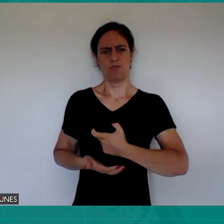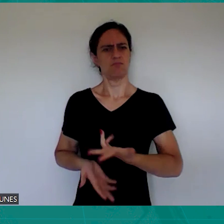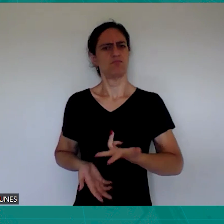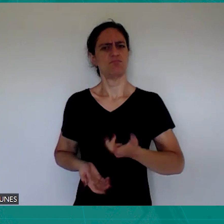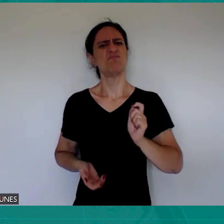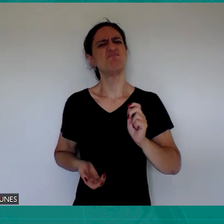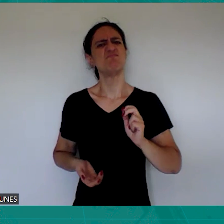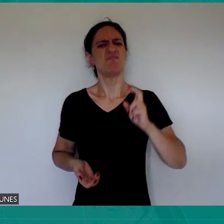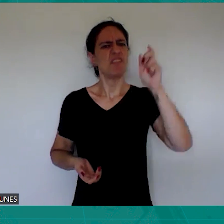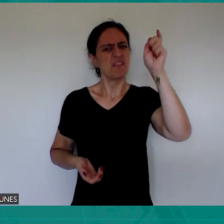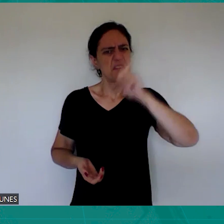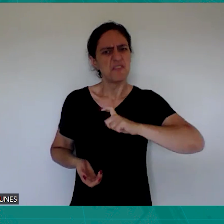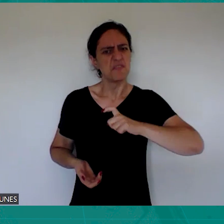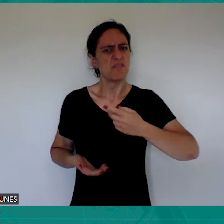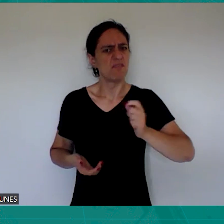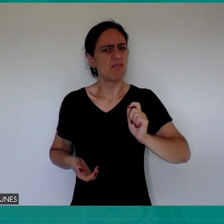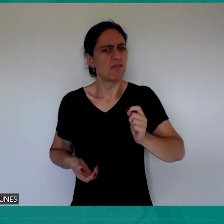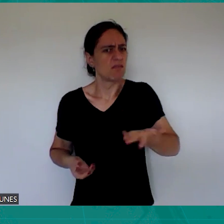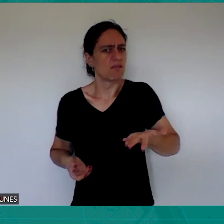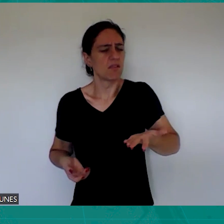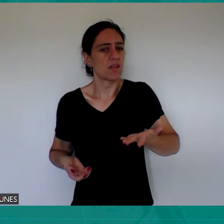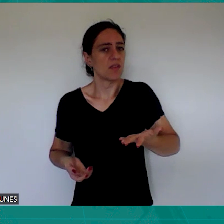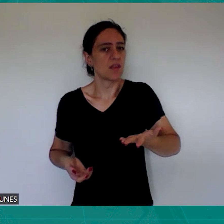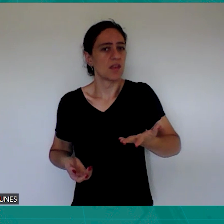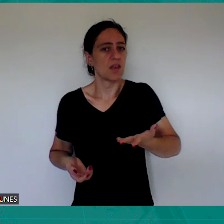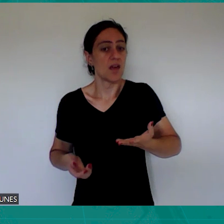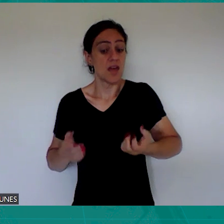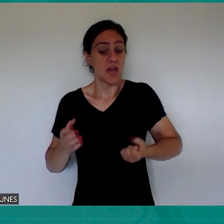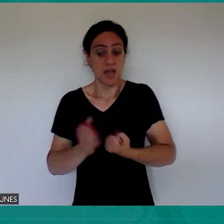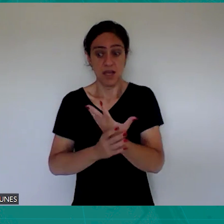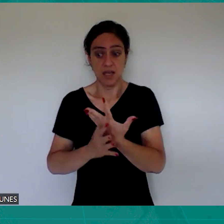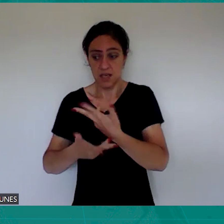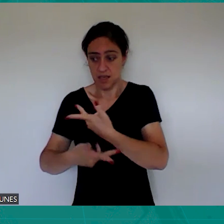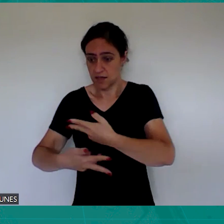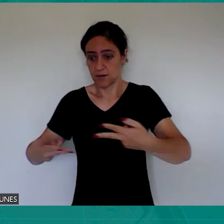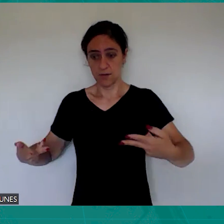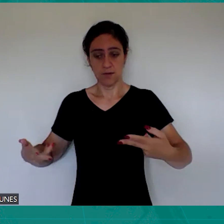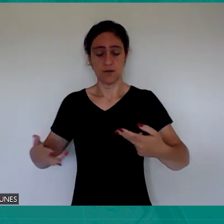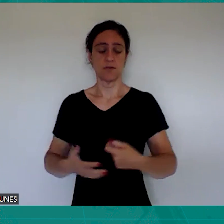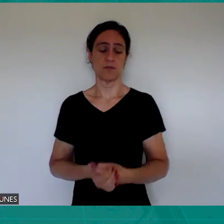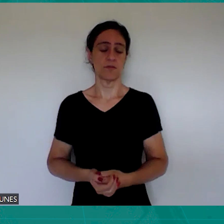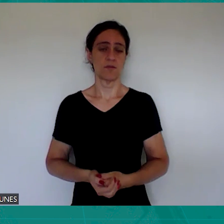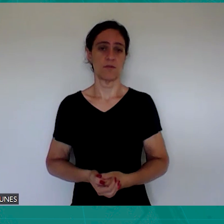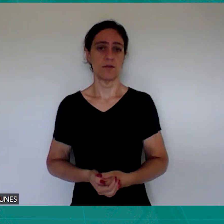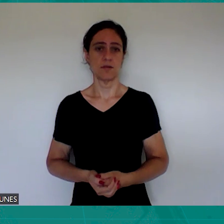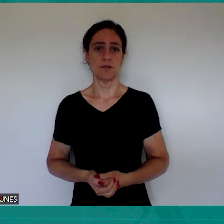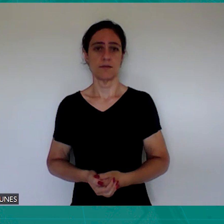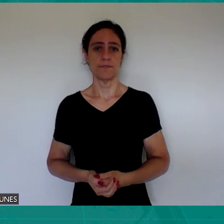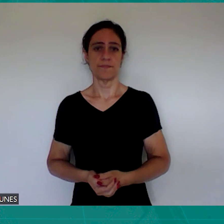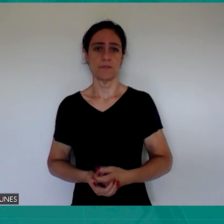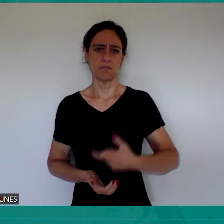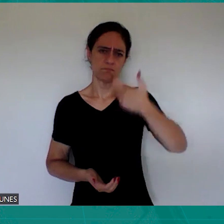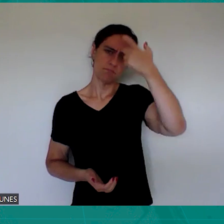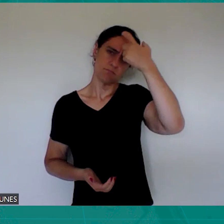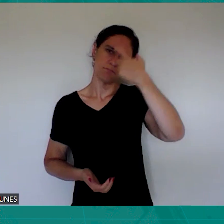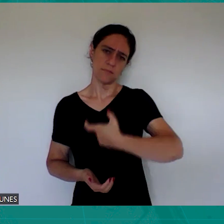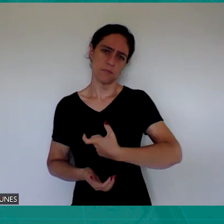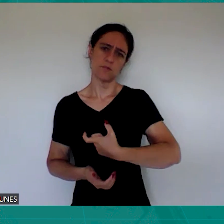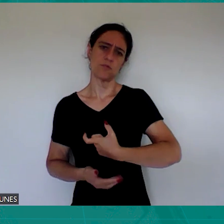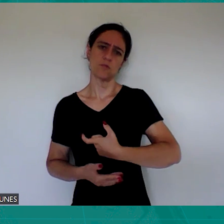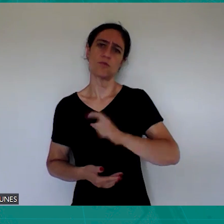traz a existência, as coisas que não existem. O eu sou aquele que é